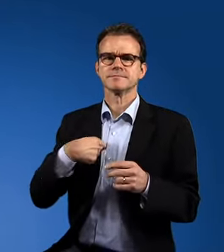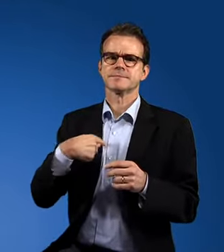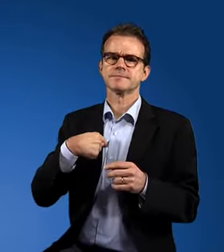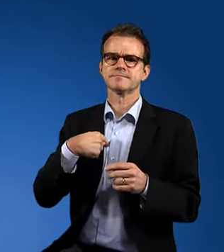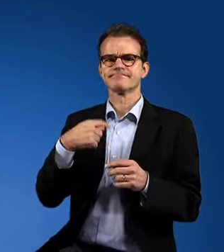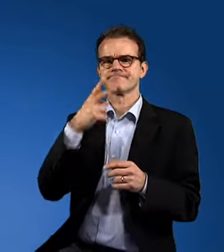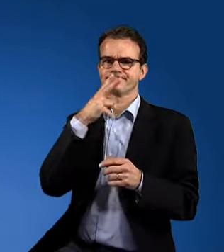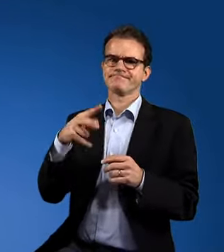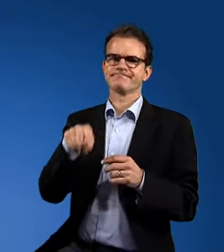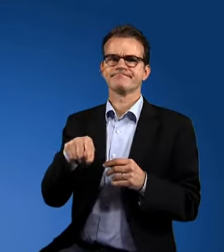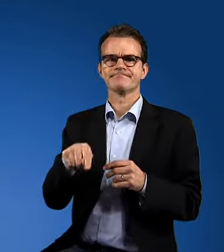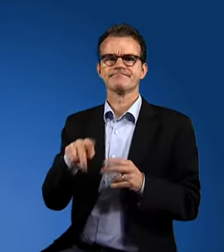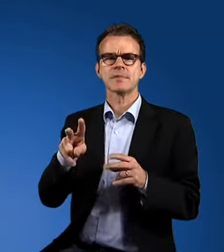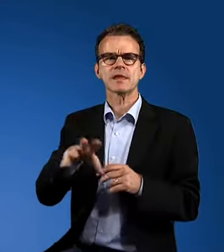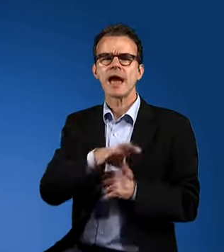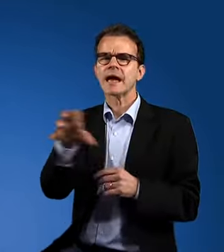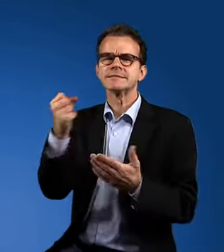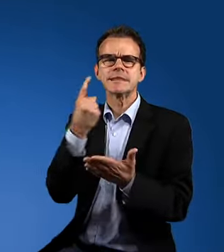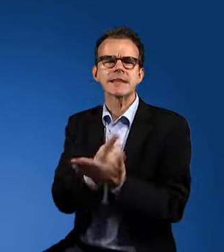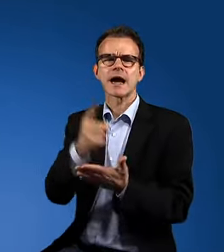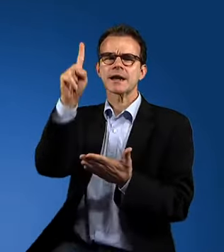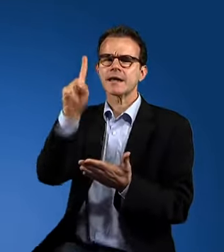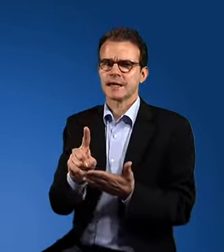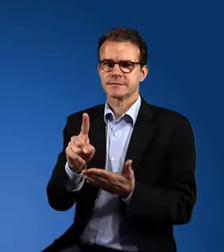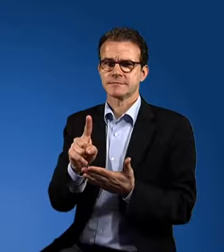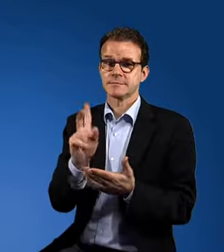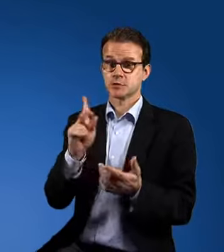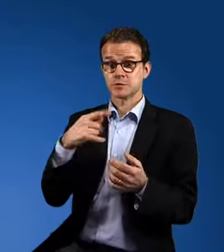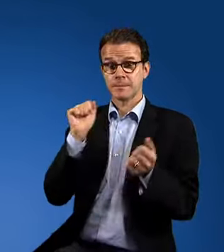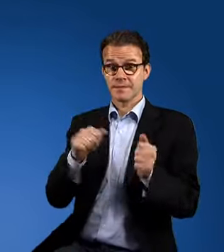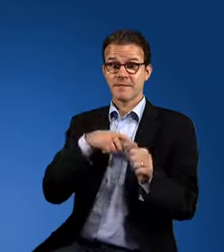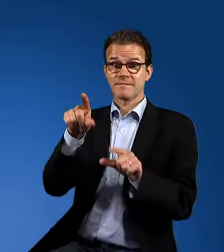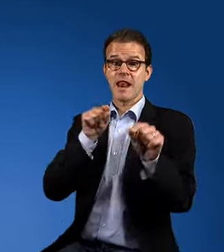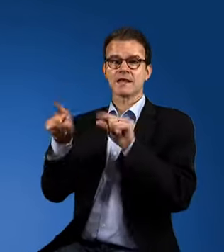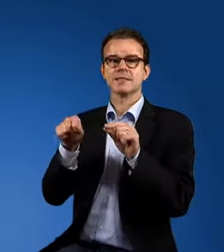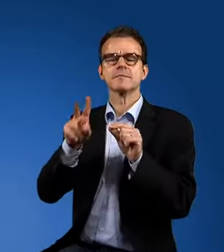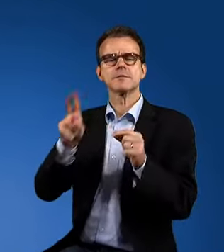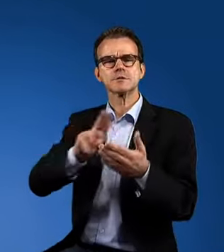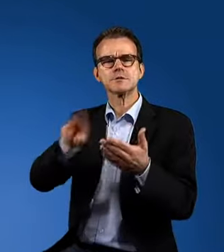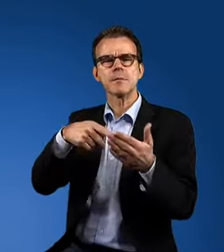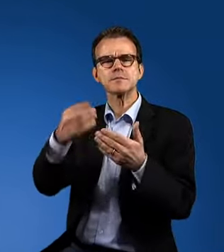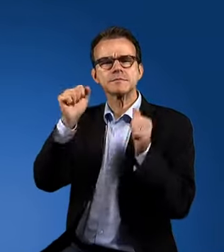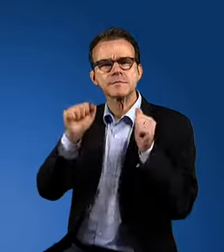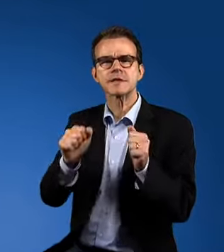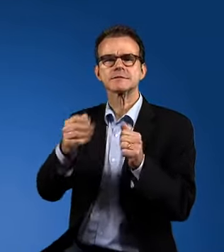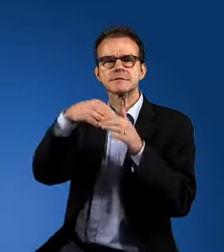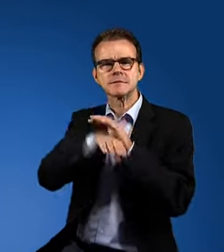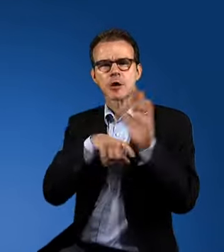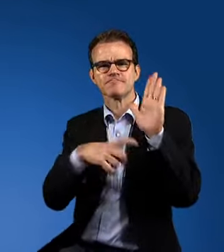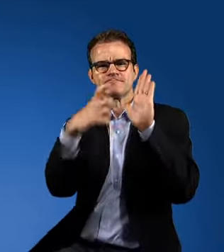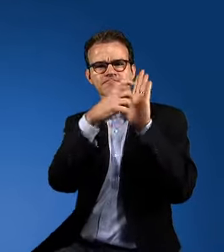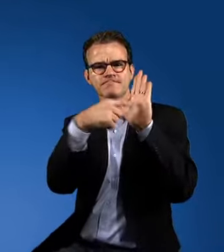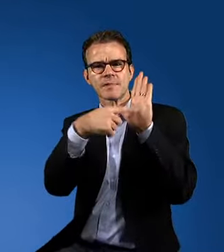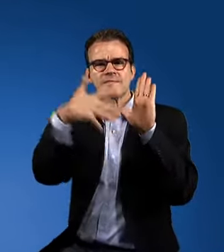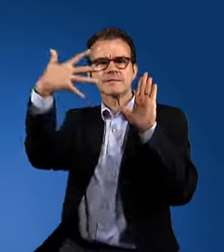Ja itse mä näen oikeastaan kaikista tärkeimpänä tässä, jos poimitaan sieltä, niin tämä sopimushan pitää sisällään yli